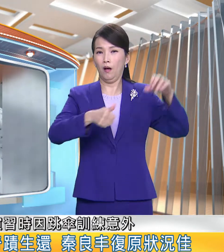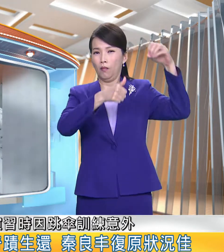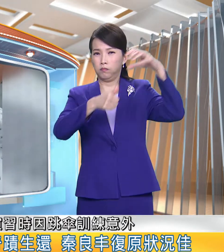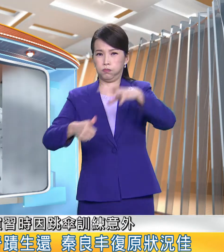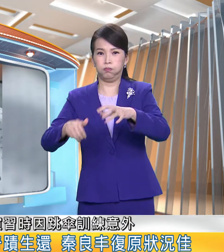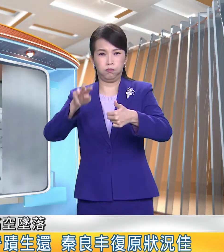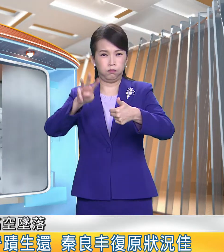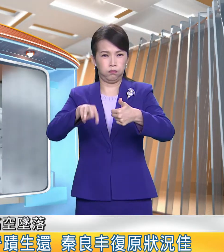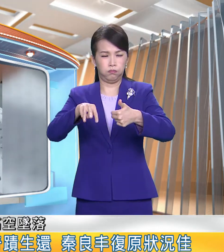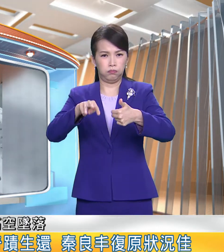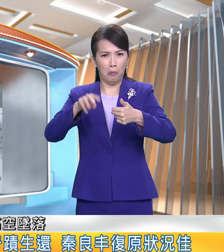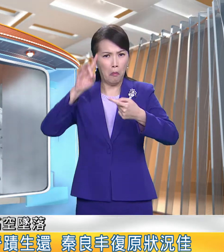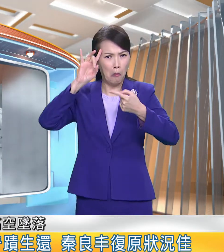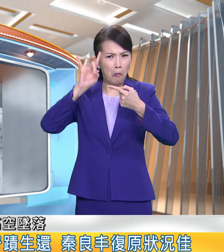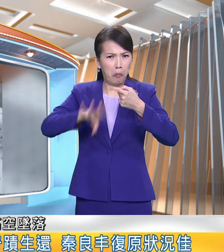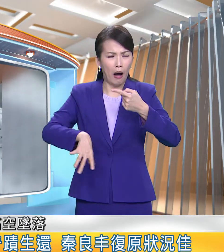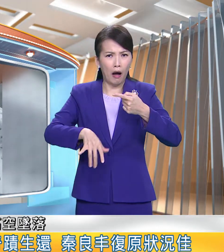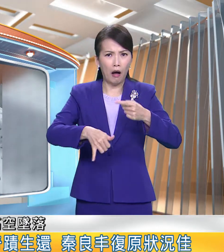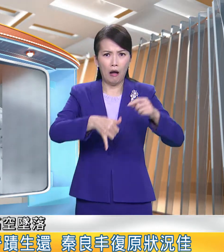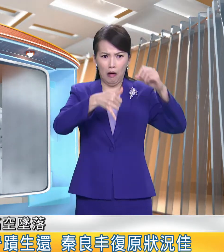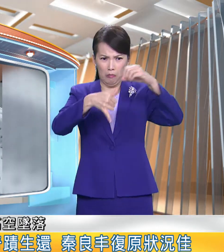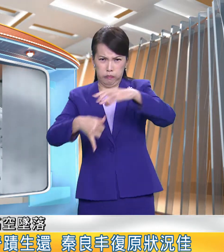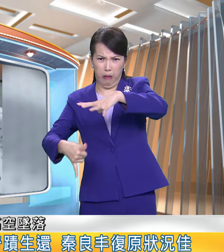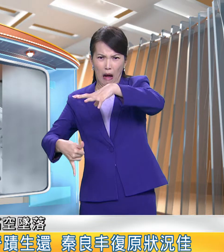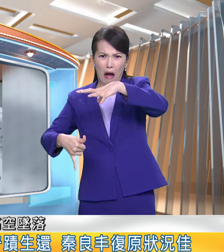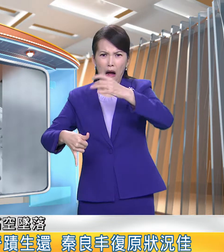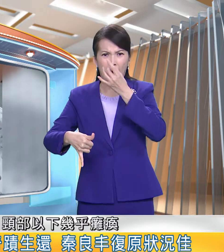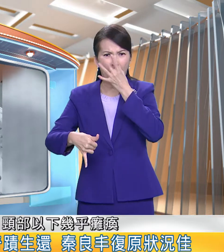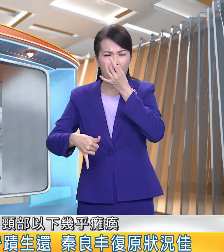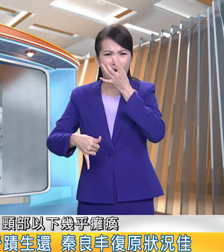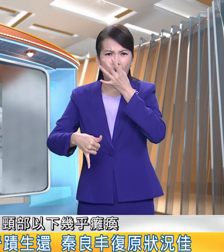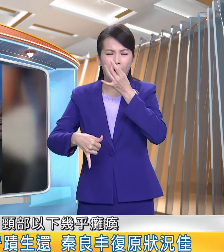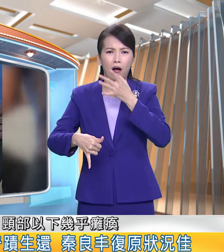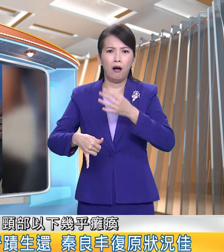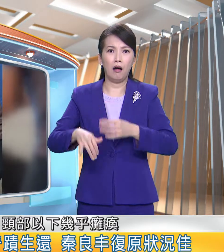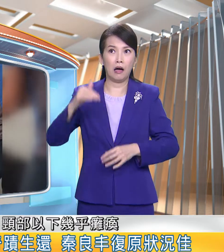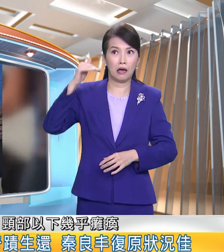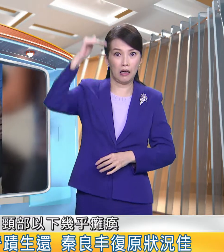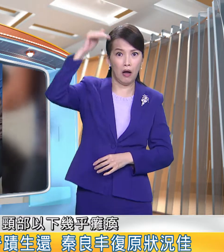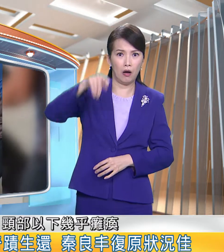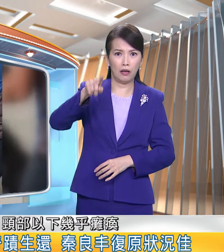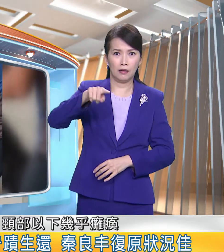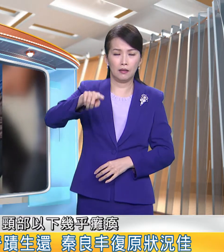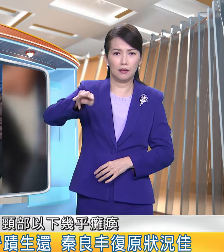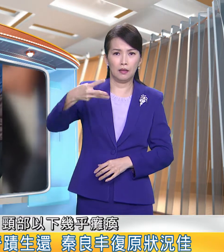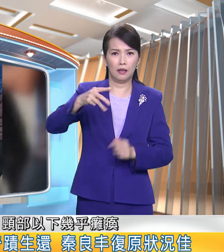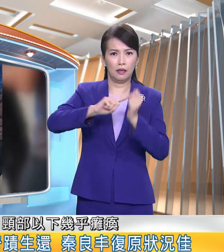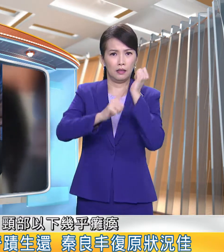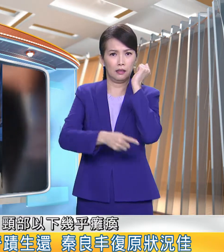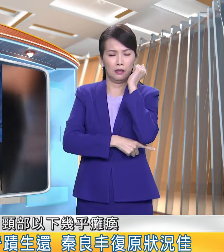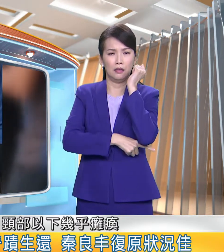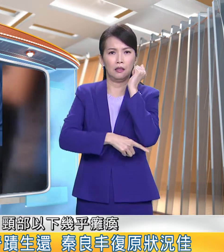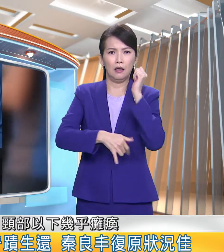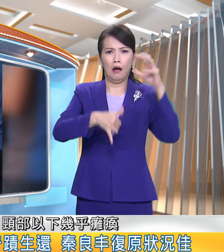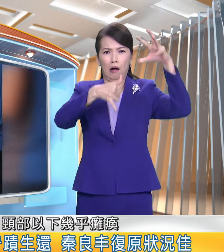外，从1300尺高空坠落，奇迹生还后，颈部以下几乎瘫